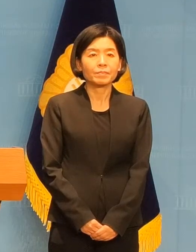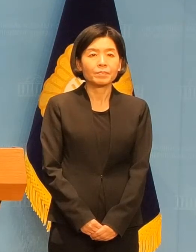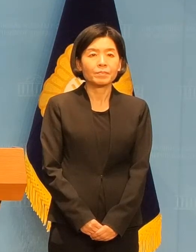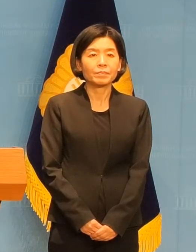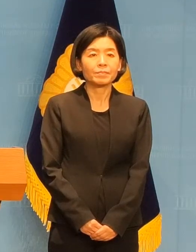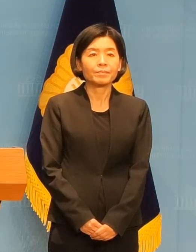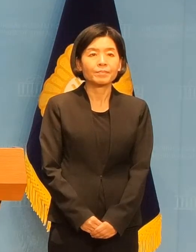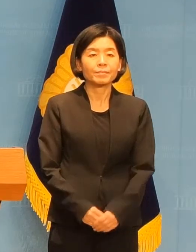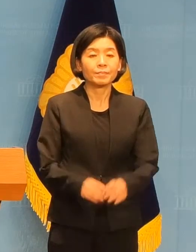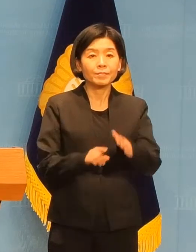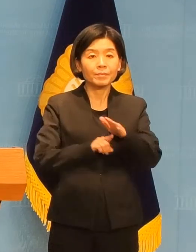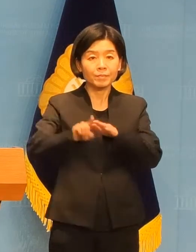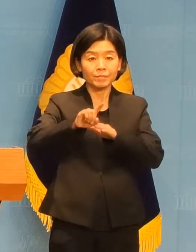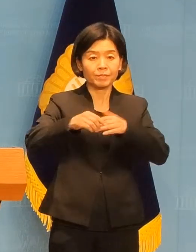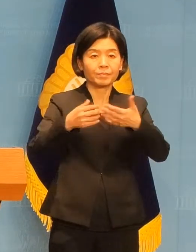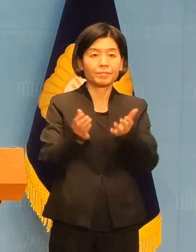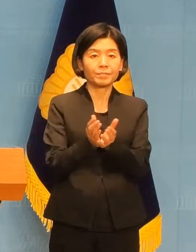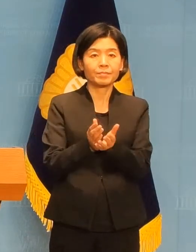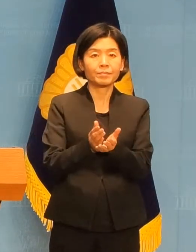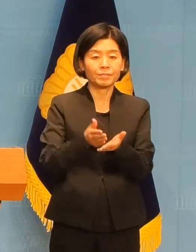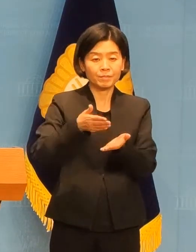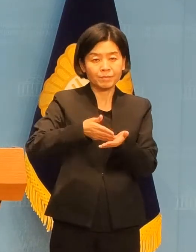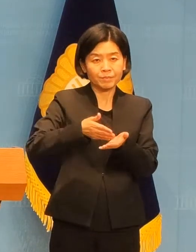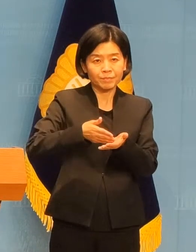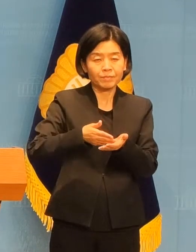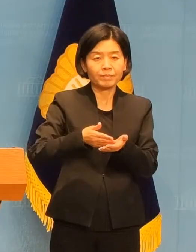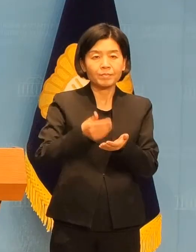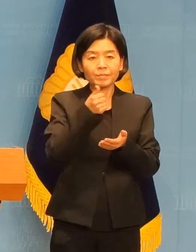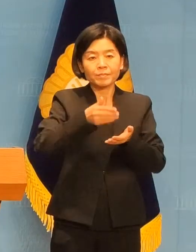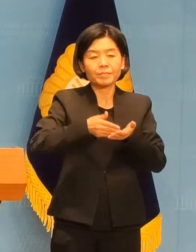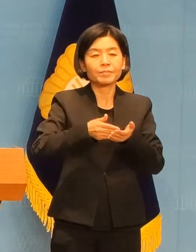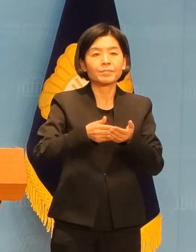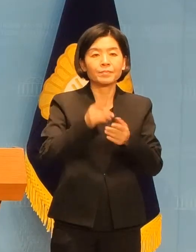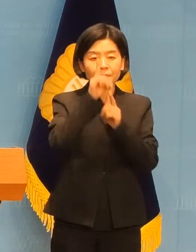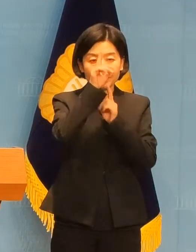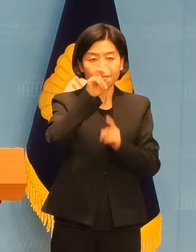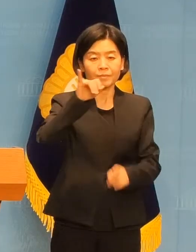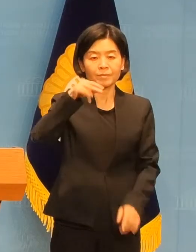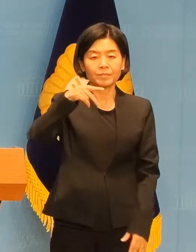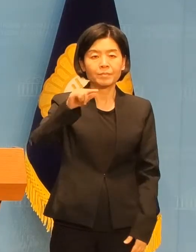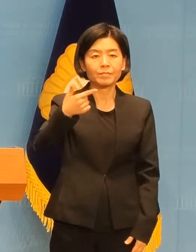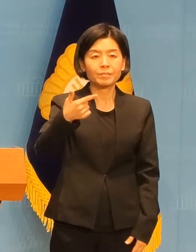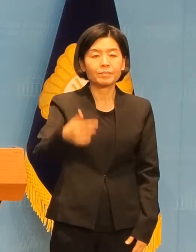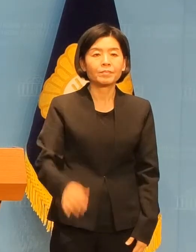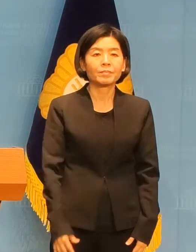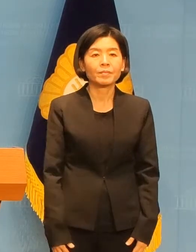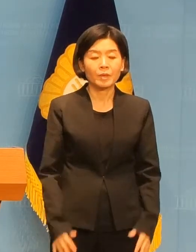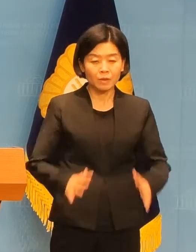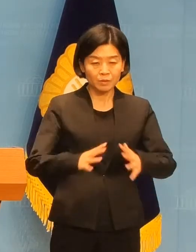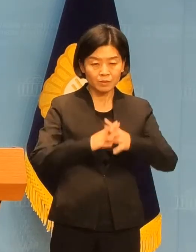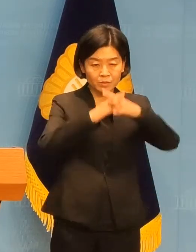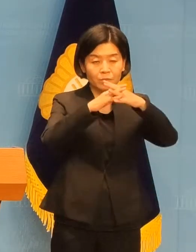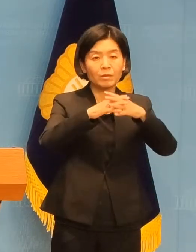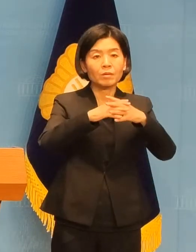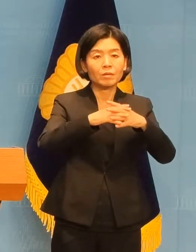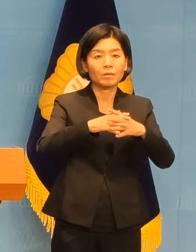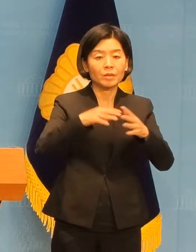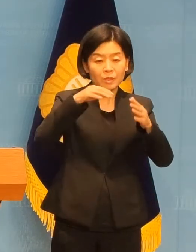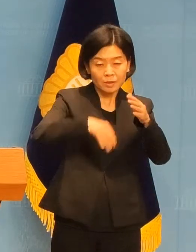네, 진보당 브리핑 시작하겠습니다. 대변인 이미선입니다. 건설 현장 불법